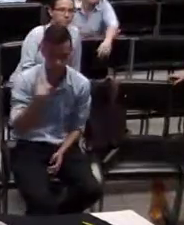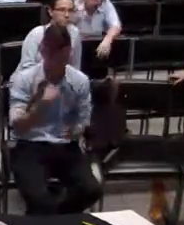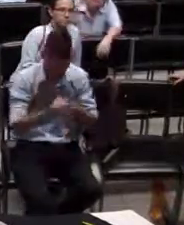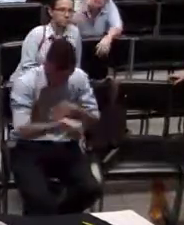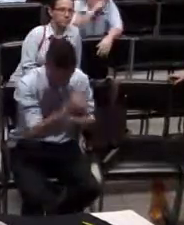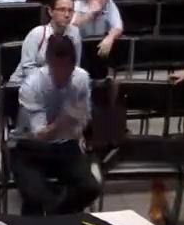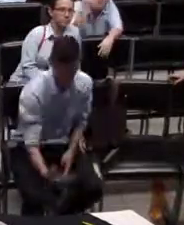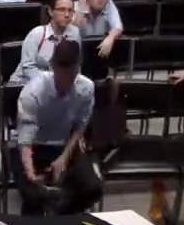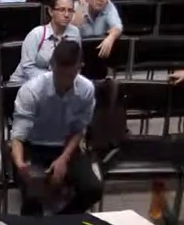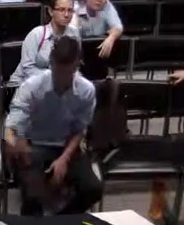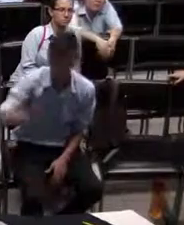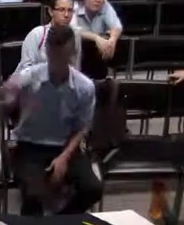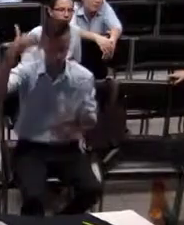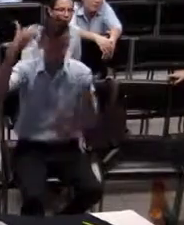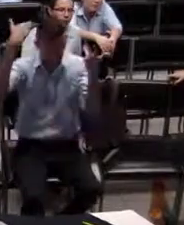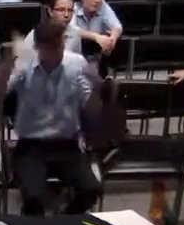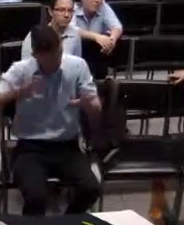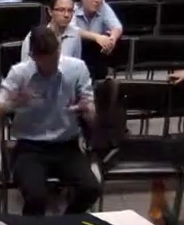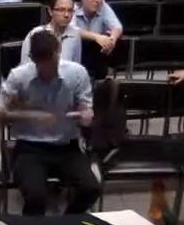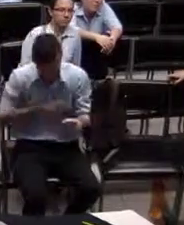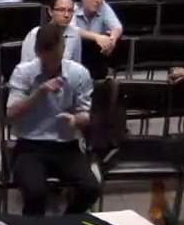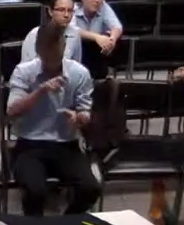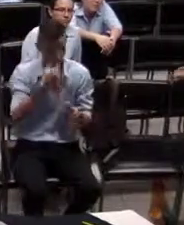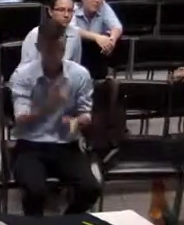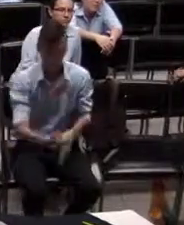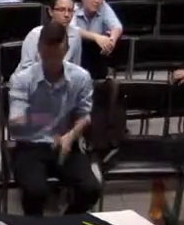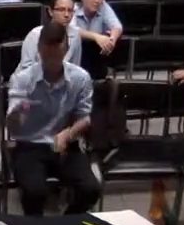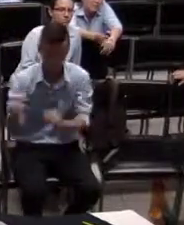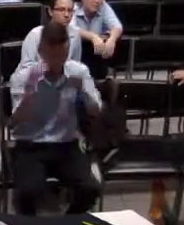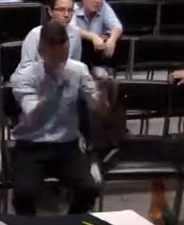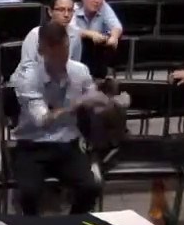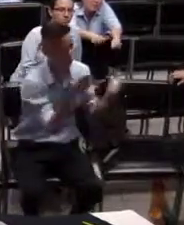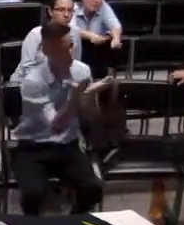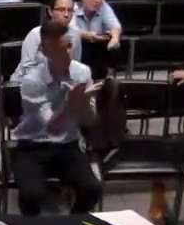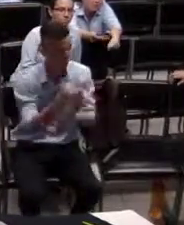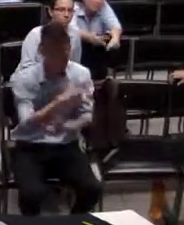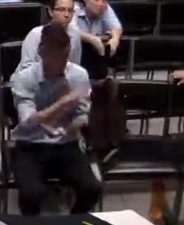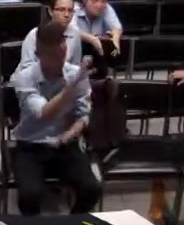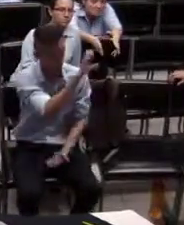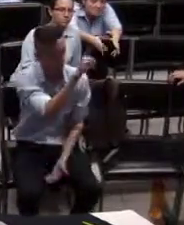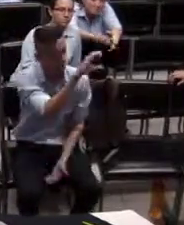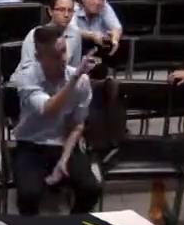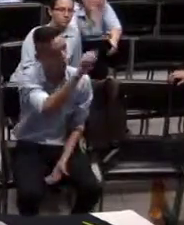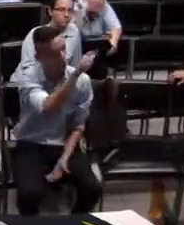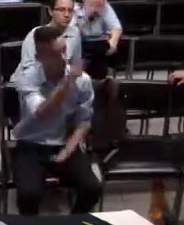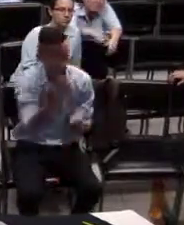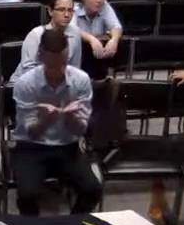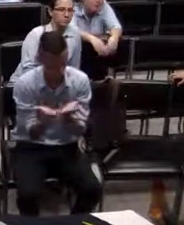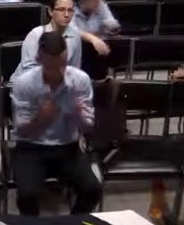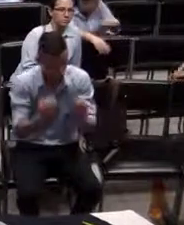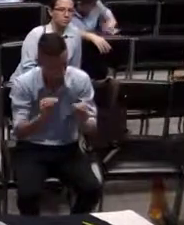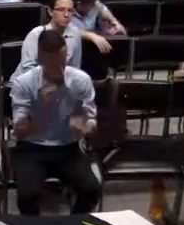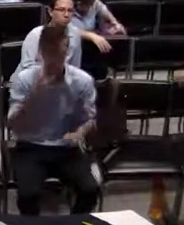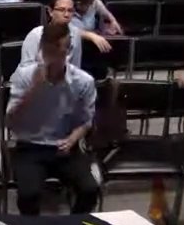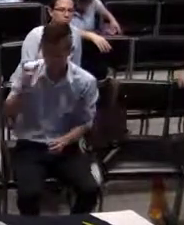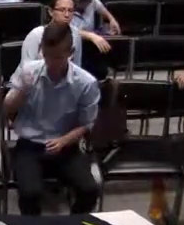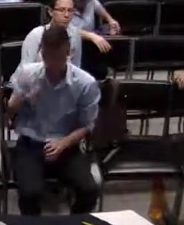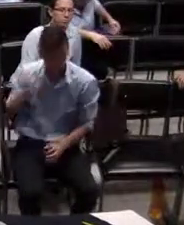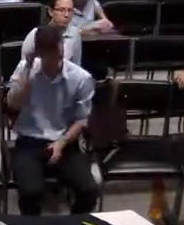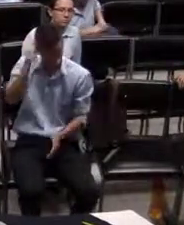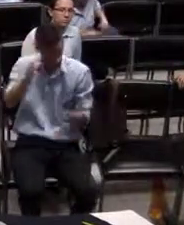por ejemplo, está el desarrollo del niño hasta que está en una etapa ya grandecito, y luego cuando él entra al contexto